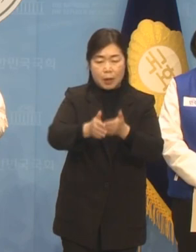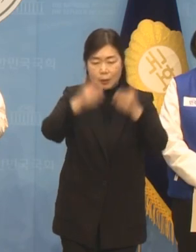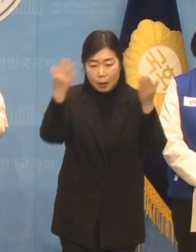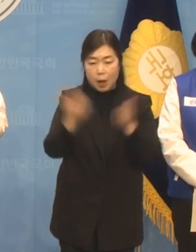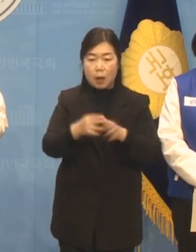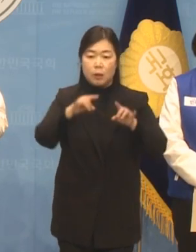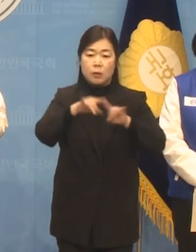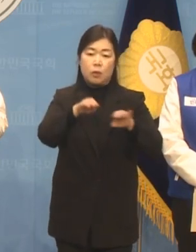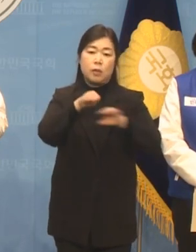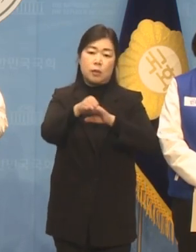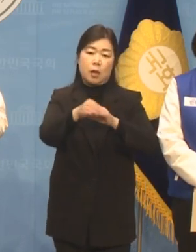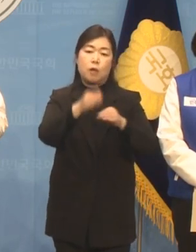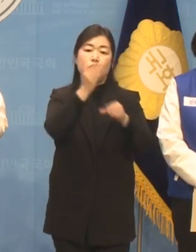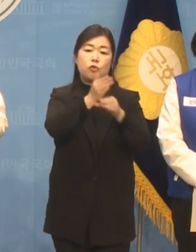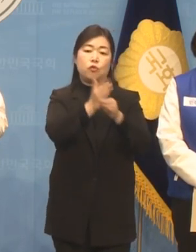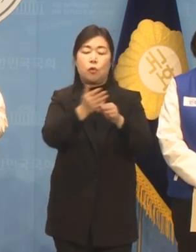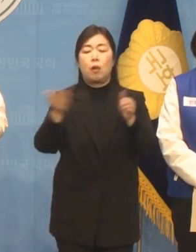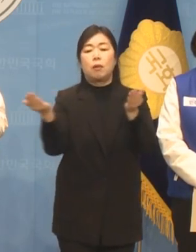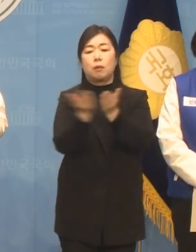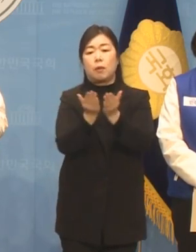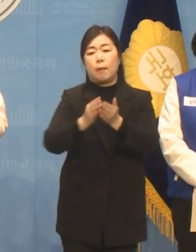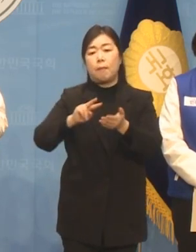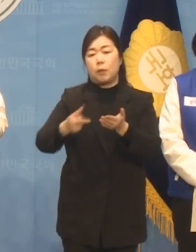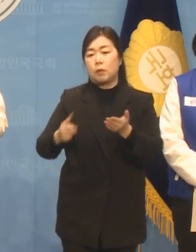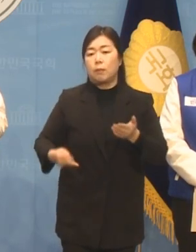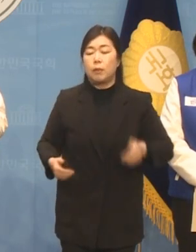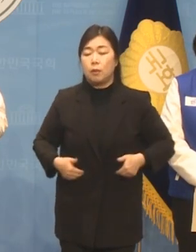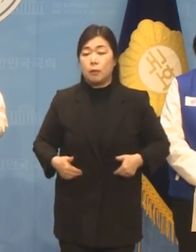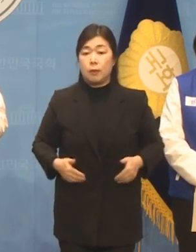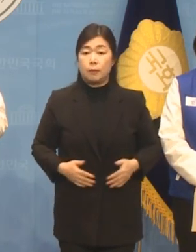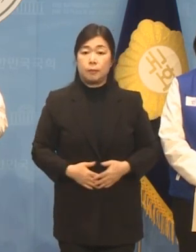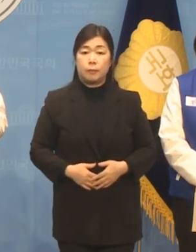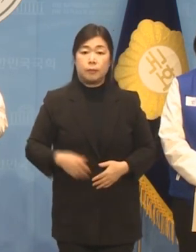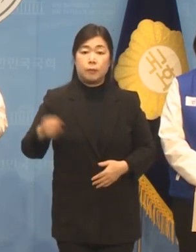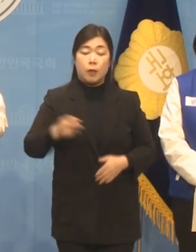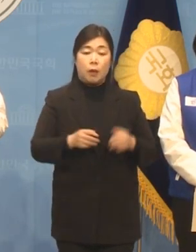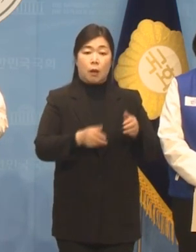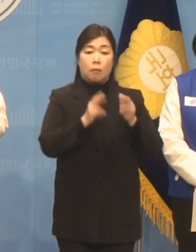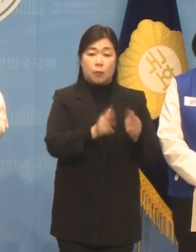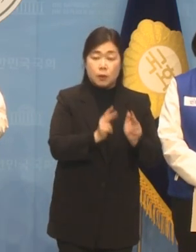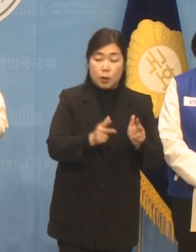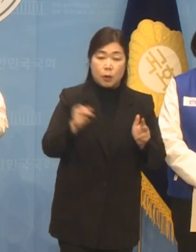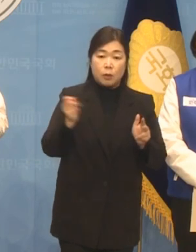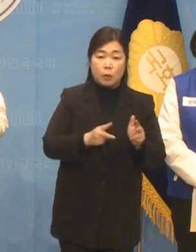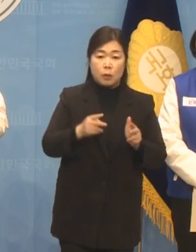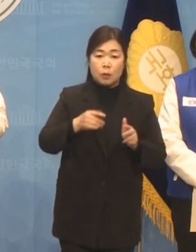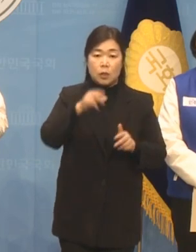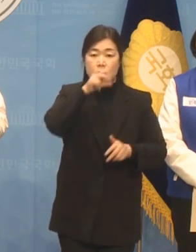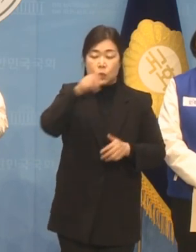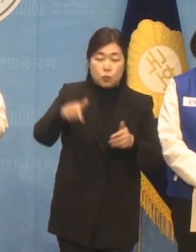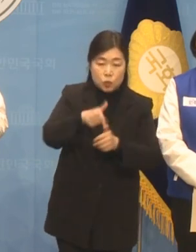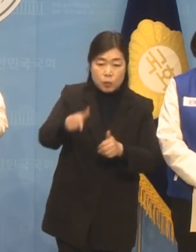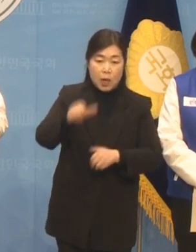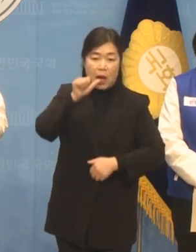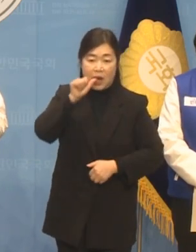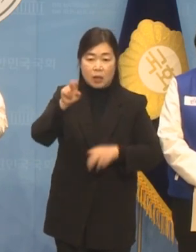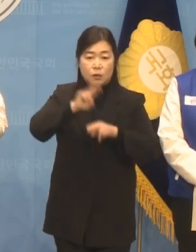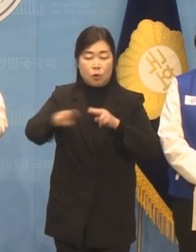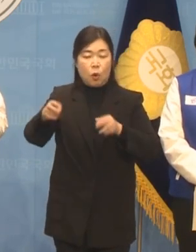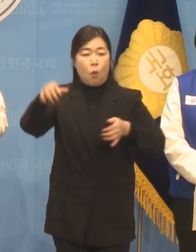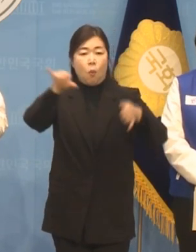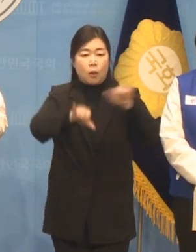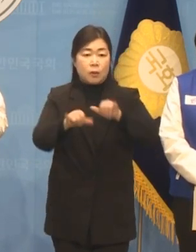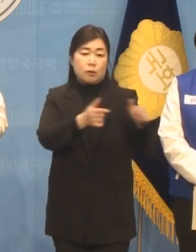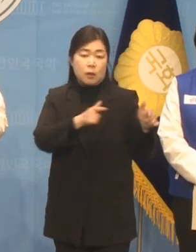것입니다. 특히 탄소 다배출 업종인 발전, 시멘트, 철강, 석유화학